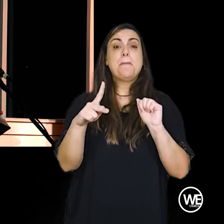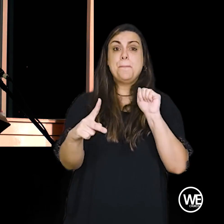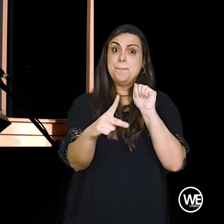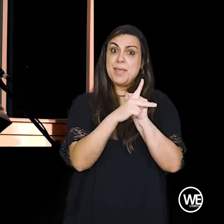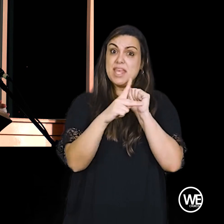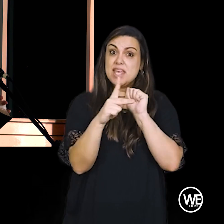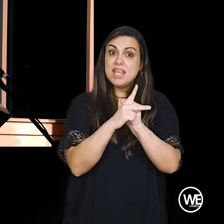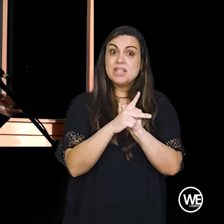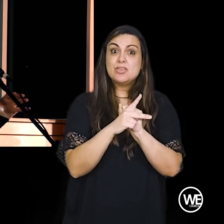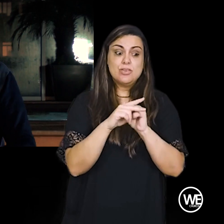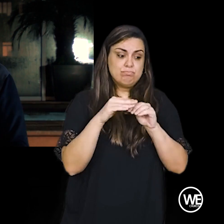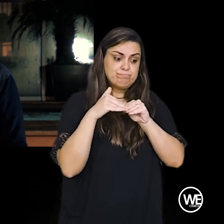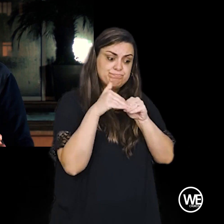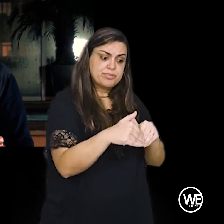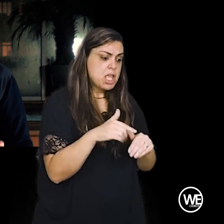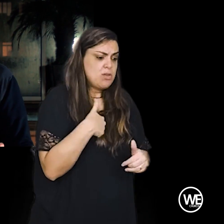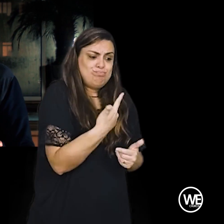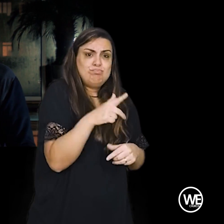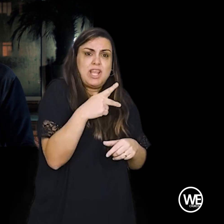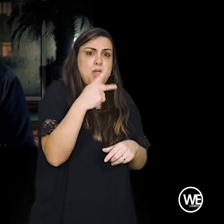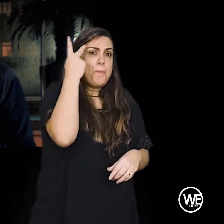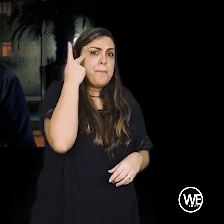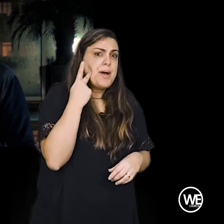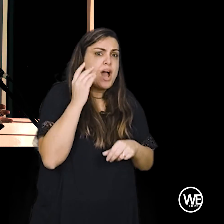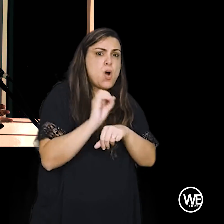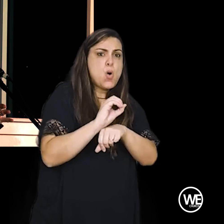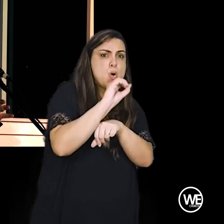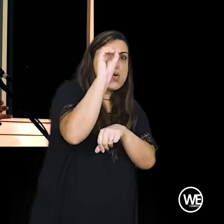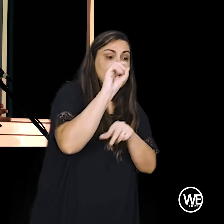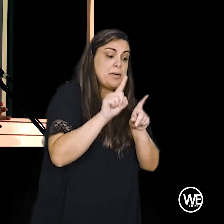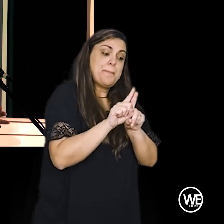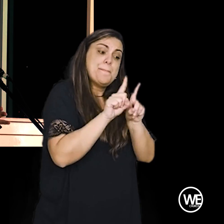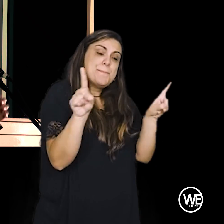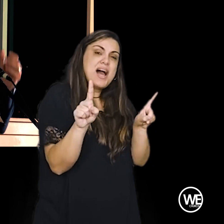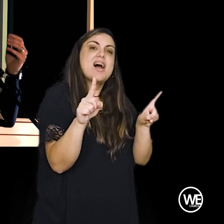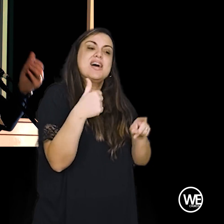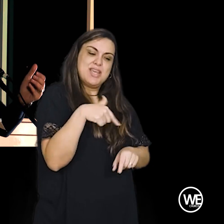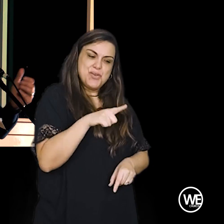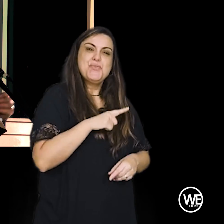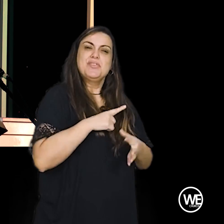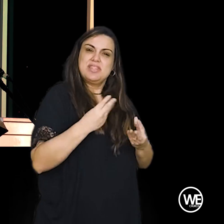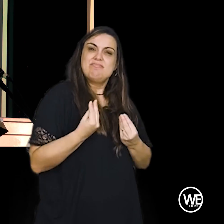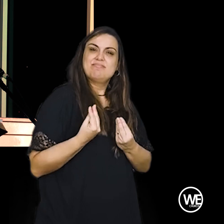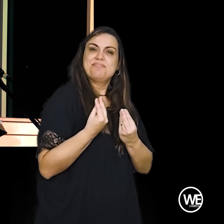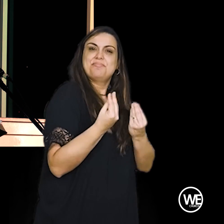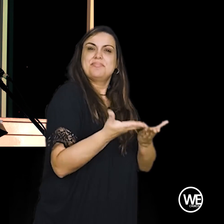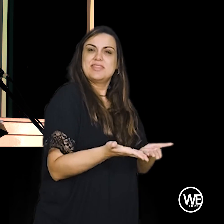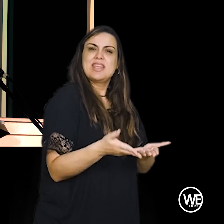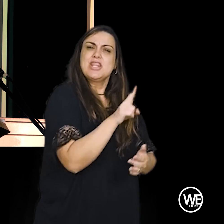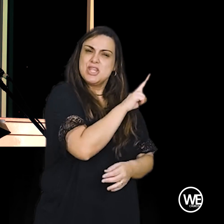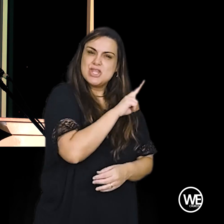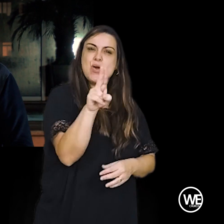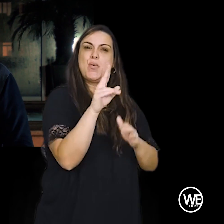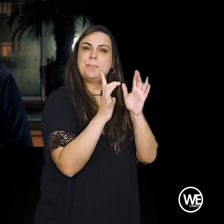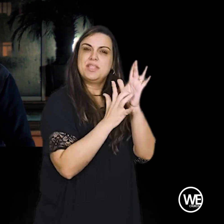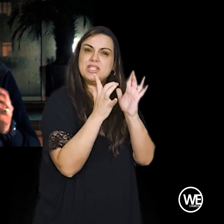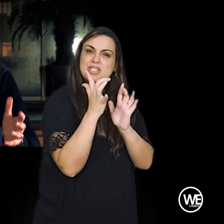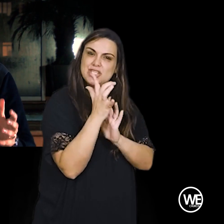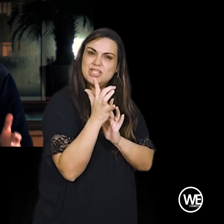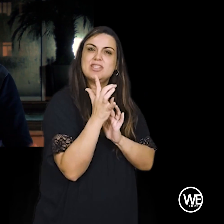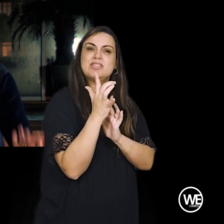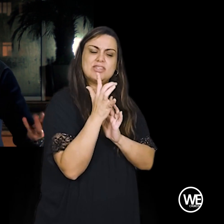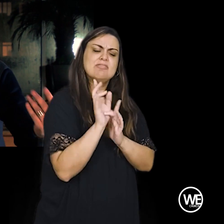Pedro, não tenho prata nem ouro, mas o que tenho, isso lhe dou. Em nome de Jesus